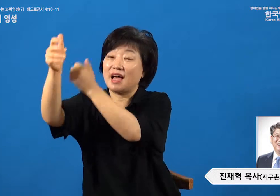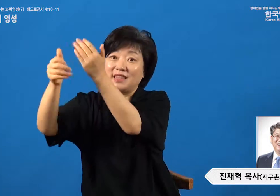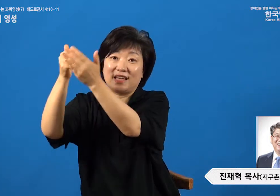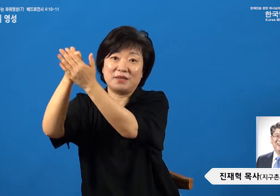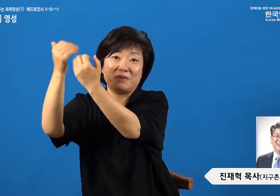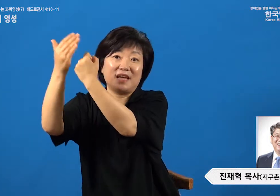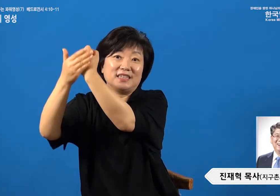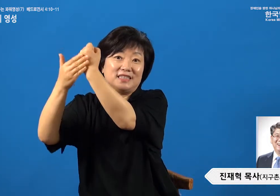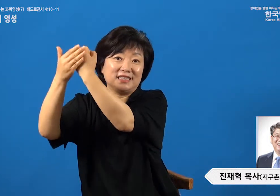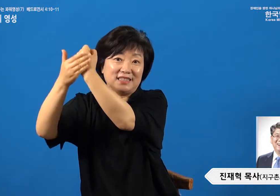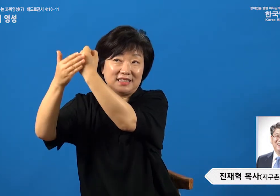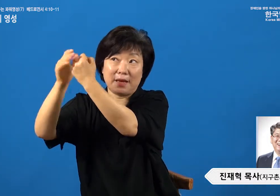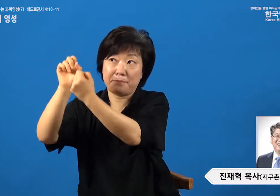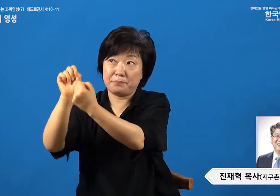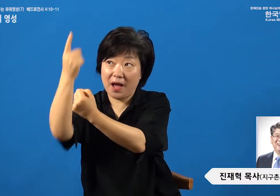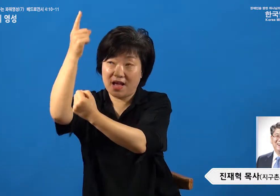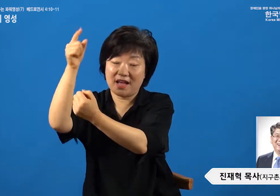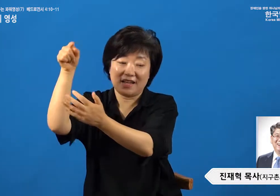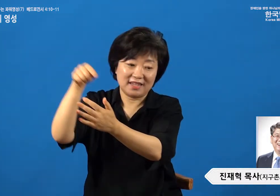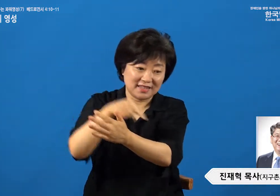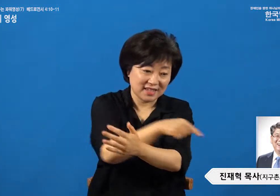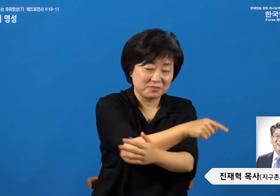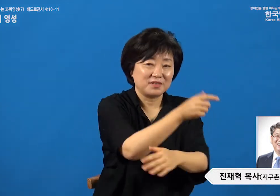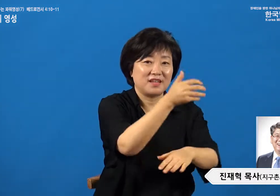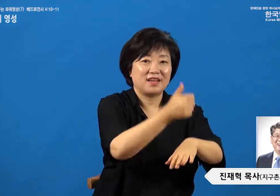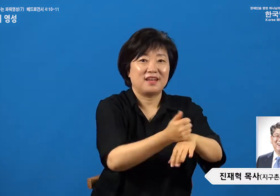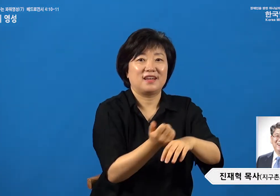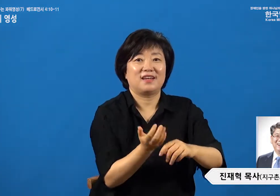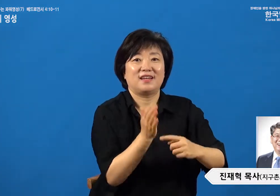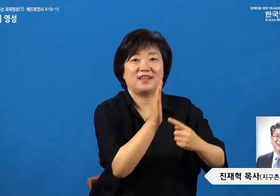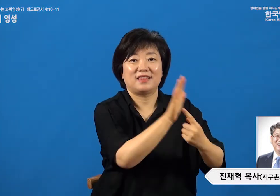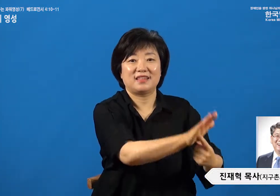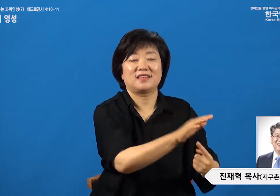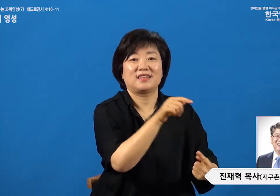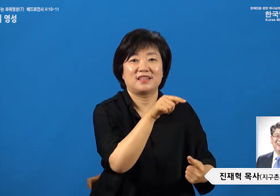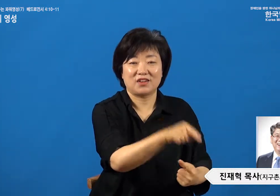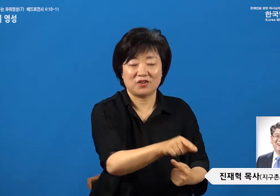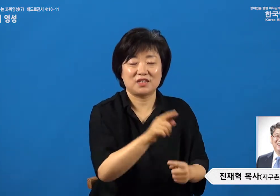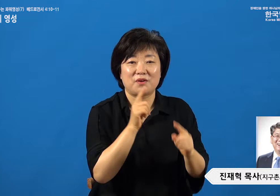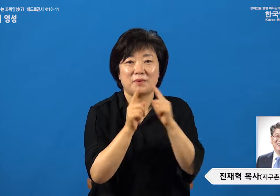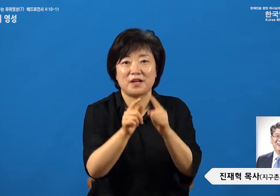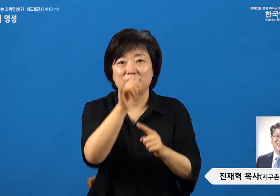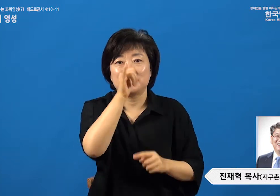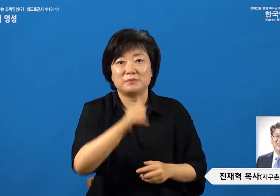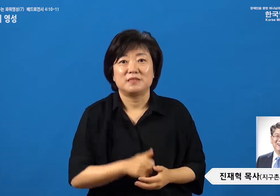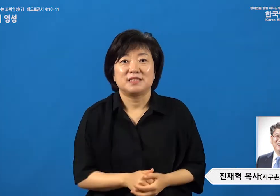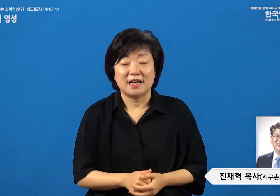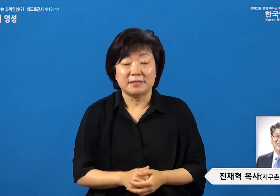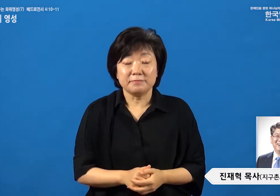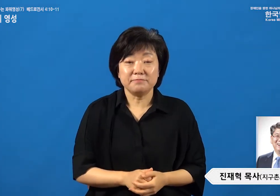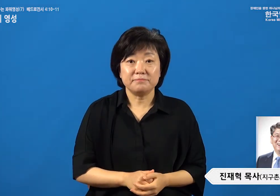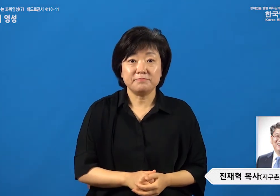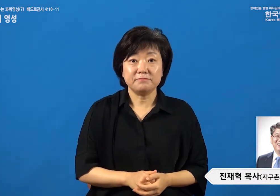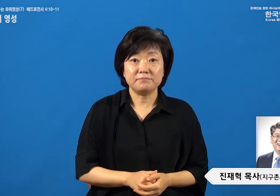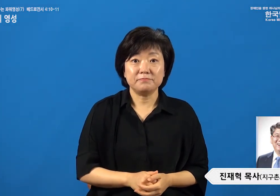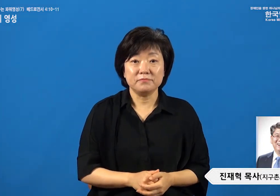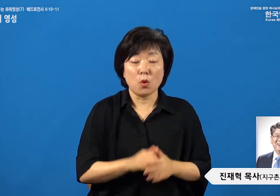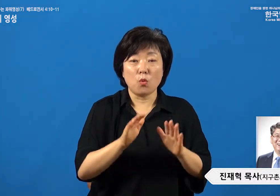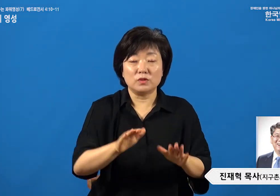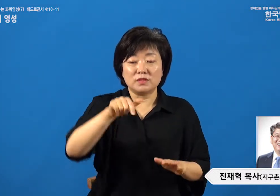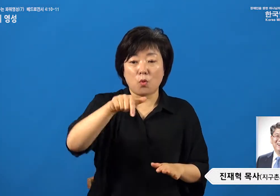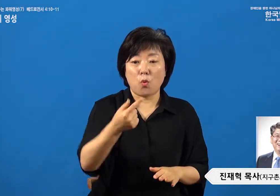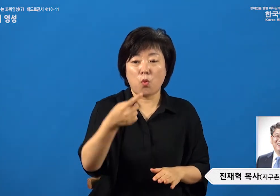은혜의 구체적인 결과의 모습이다라고 말씀하고 있습니다.